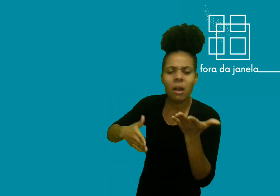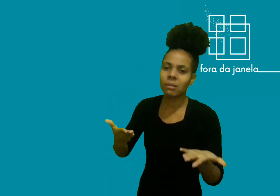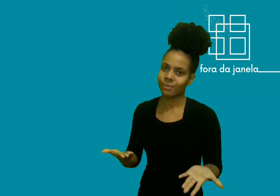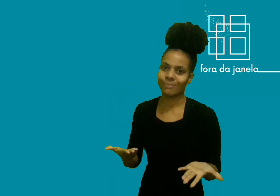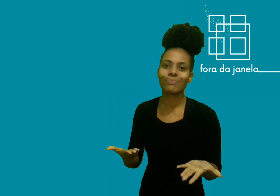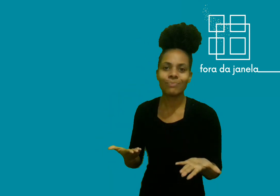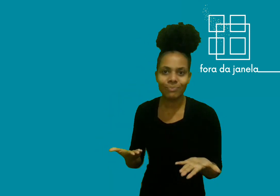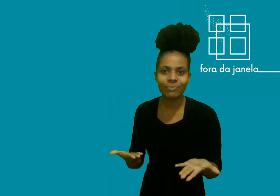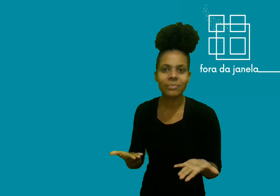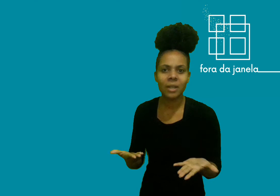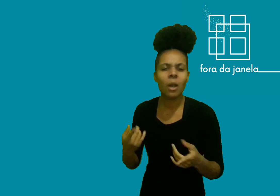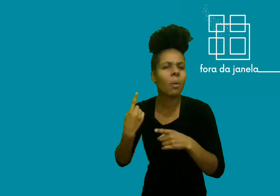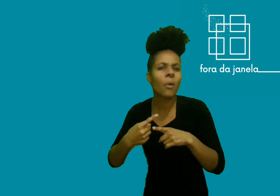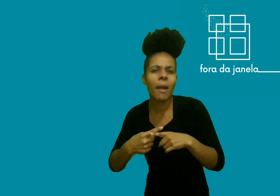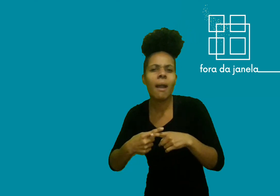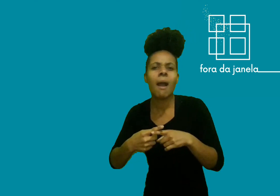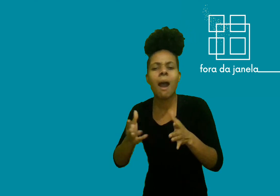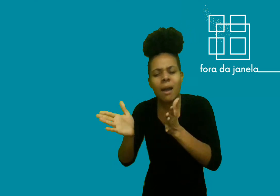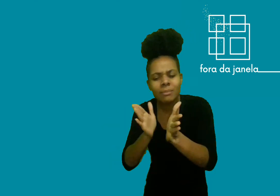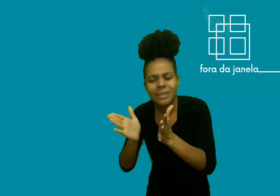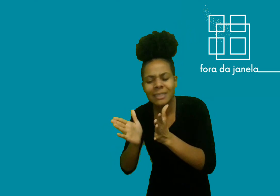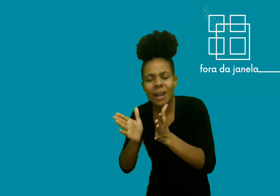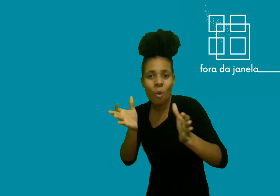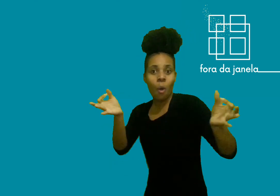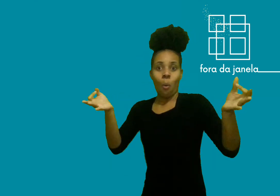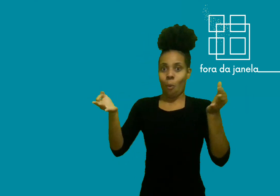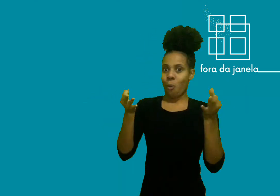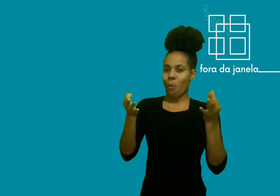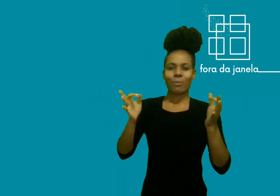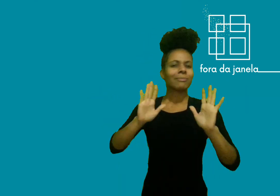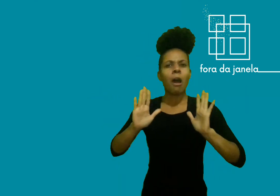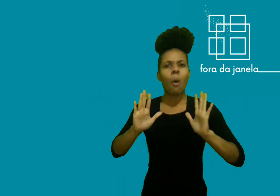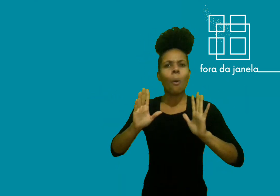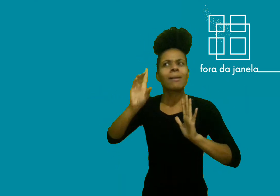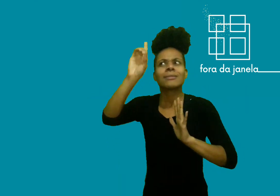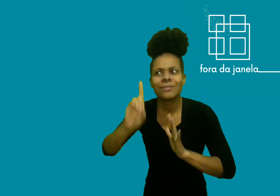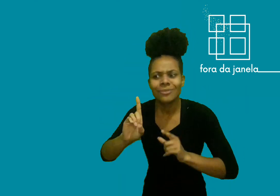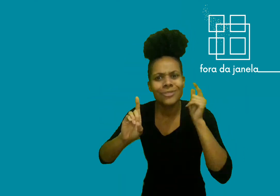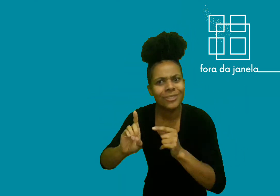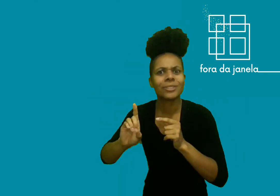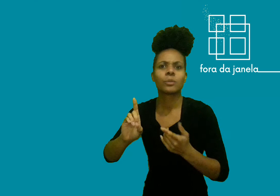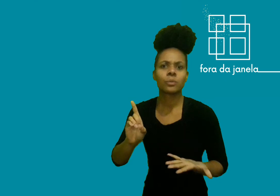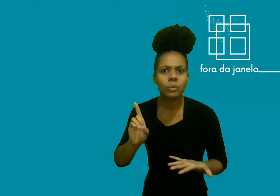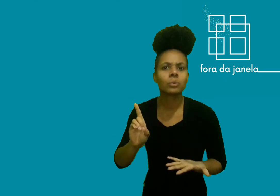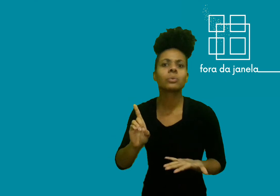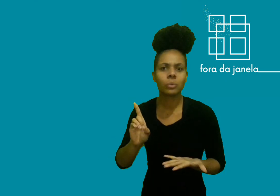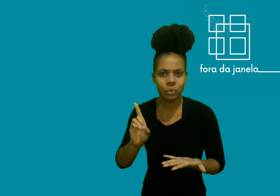estão atentas a isso, se elas não estão preocupadas em chegar a essas pessoas, significa que elas estão ferindo os